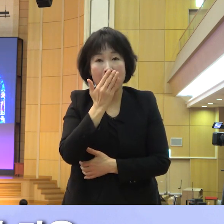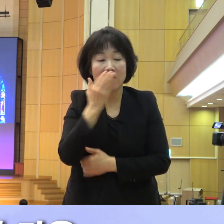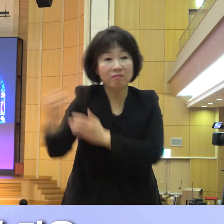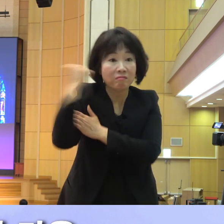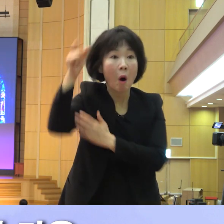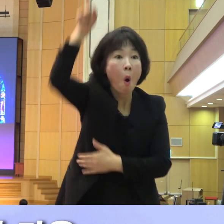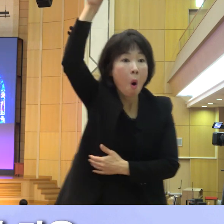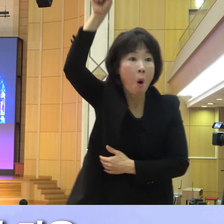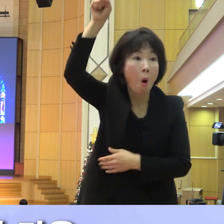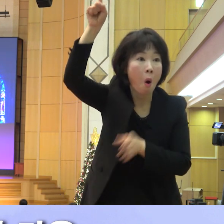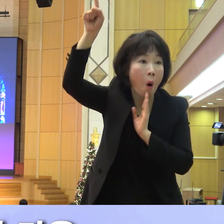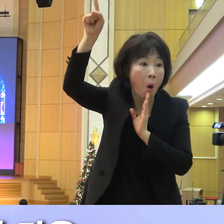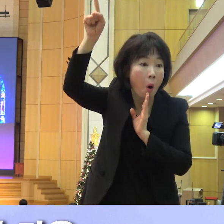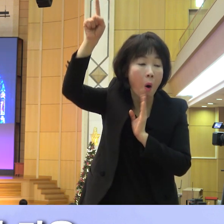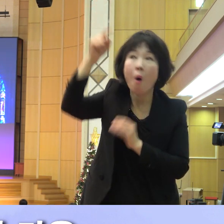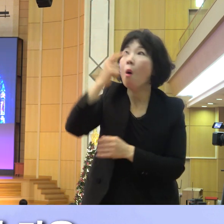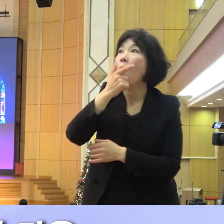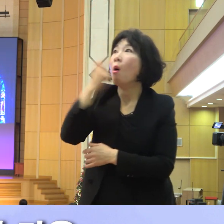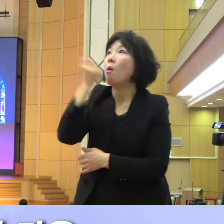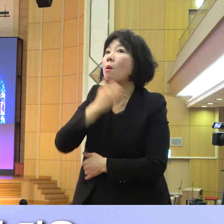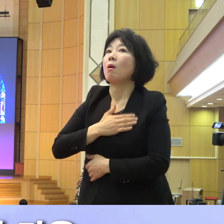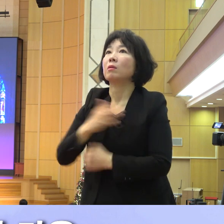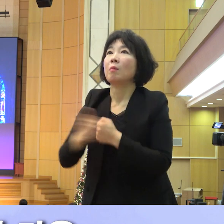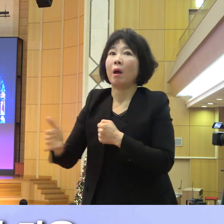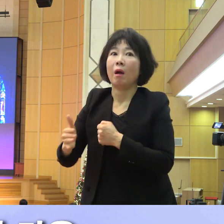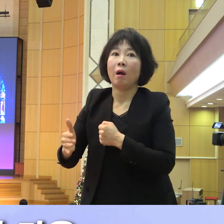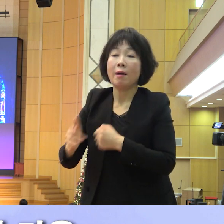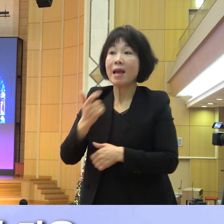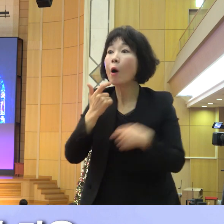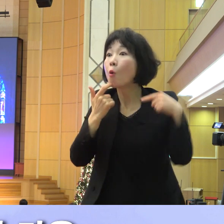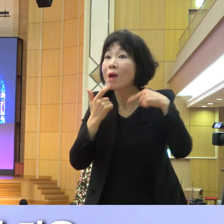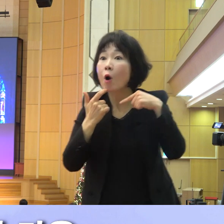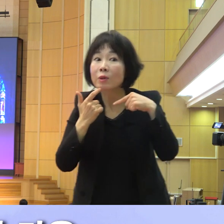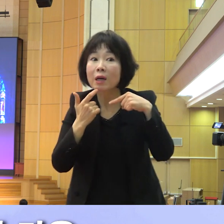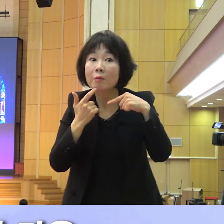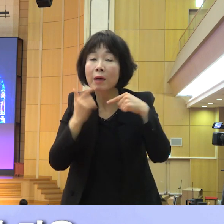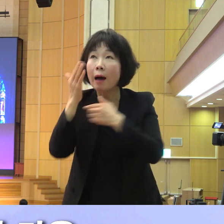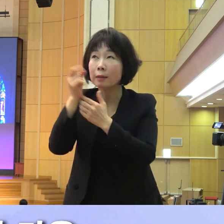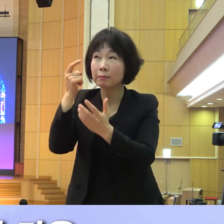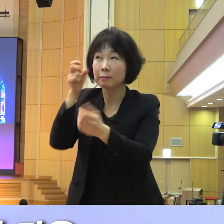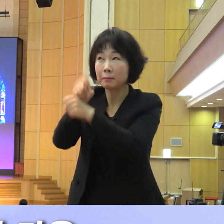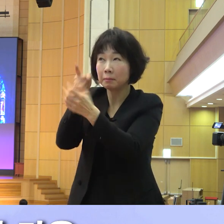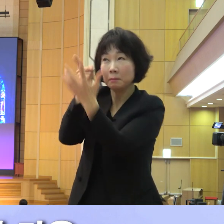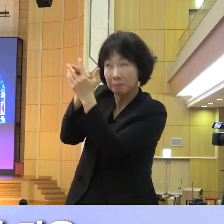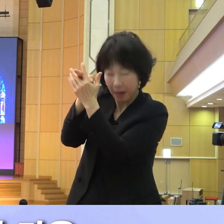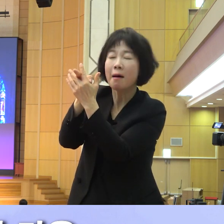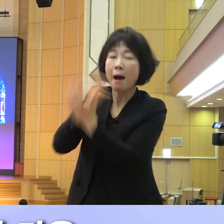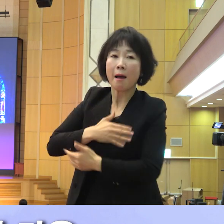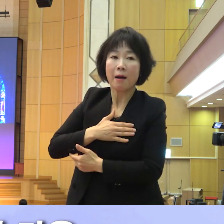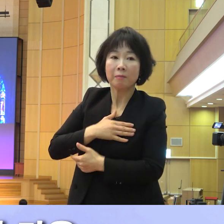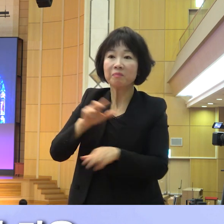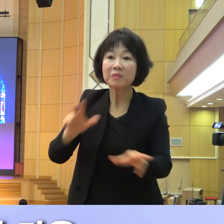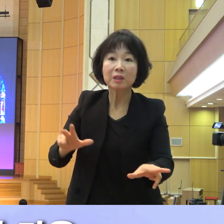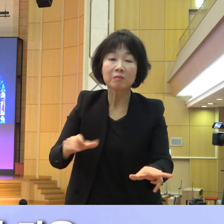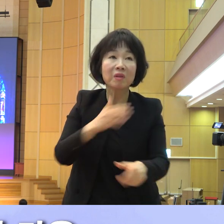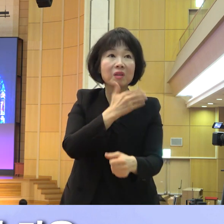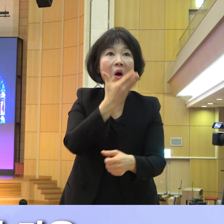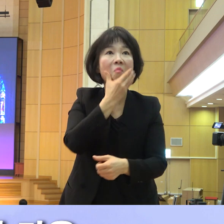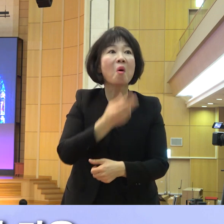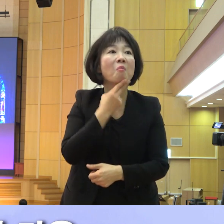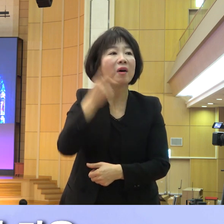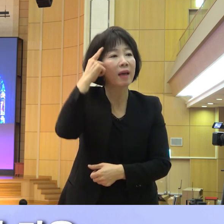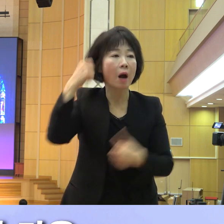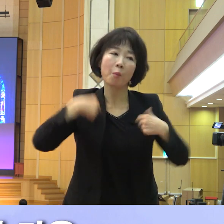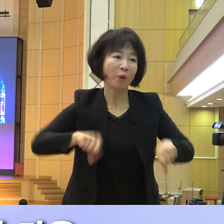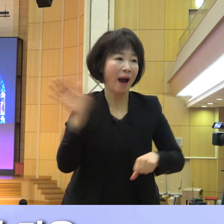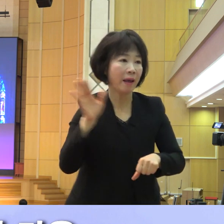이러한 하나님을 알았기 때문에 야곱이라는 사람은 그런 하나님, 없는 것도 있게 하시고 안